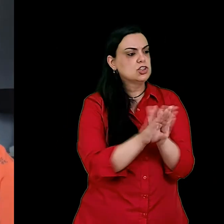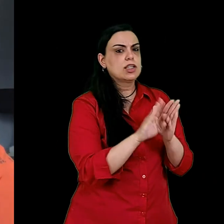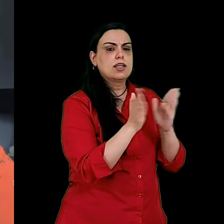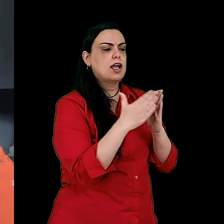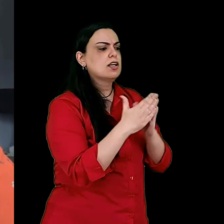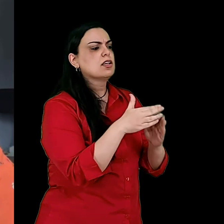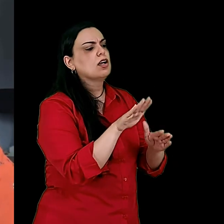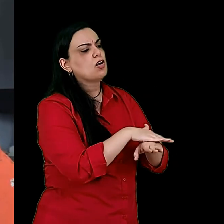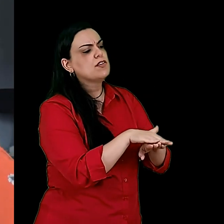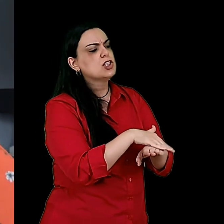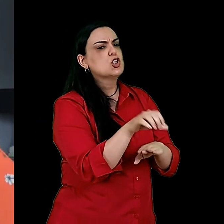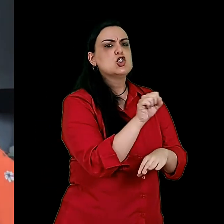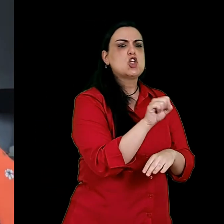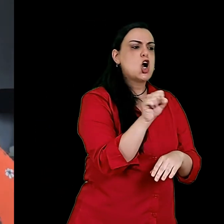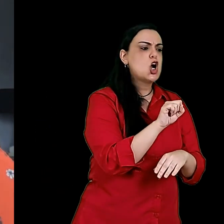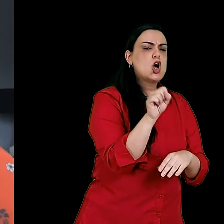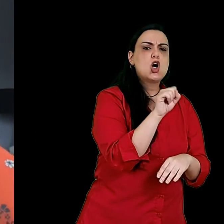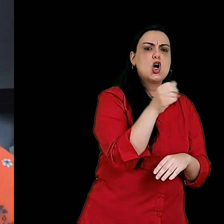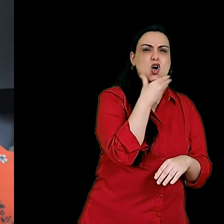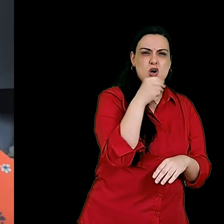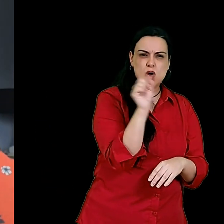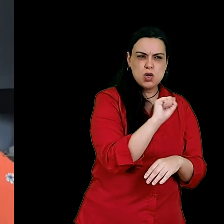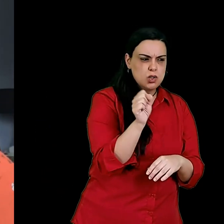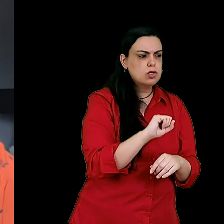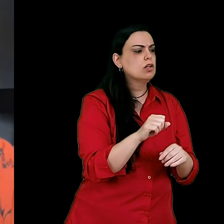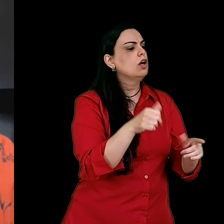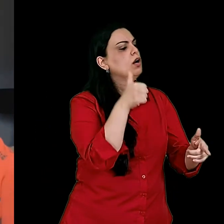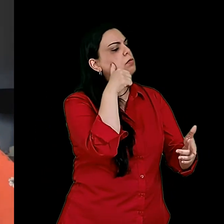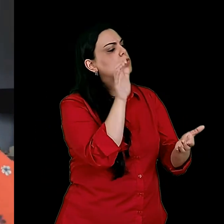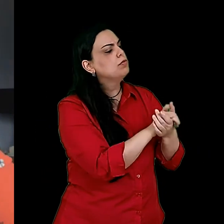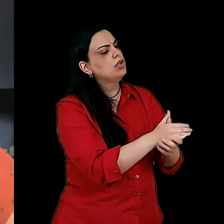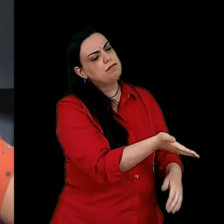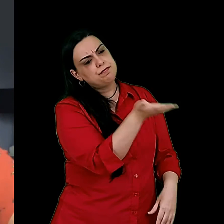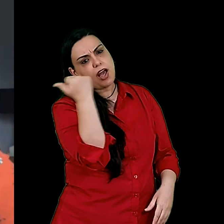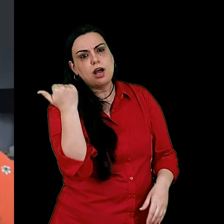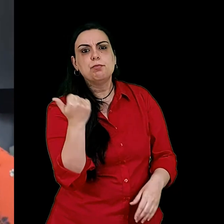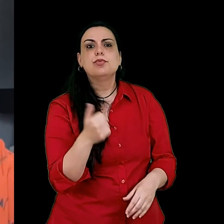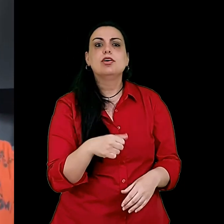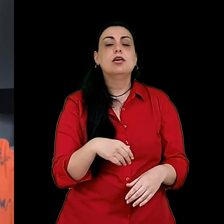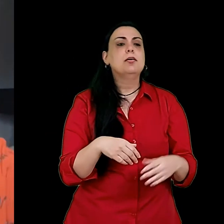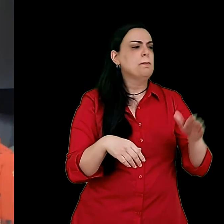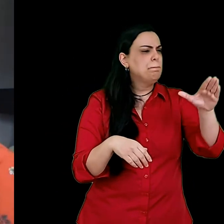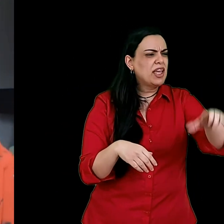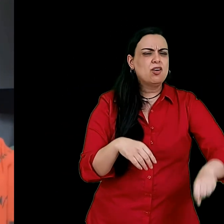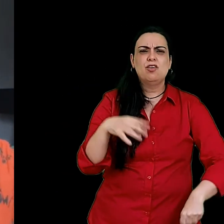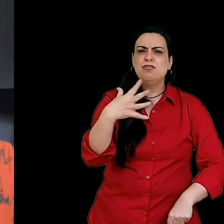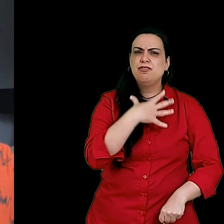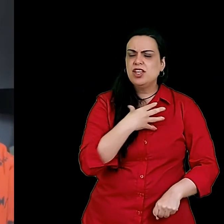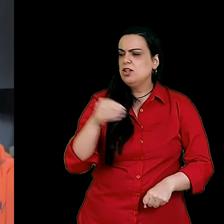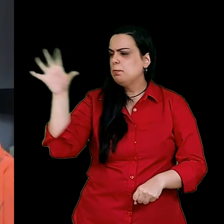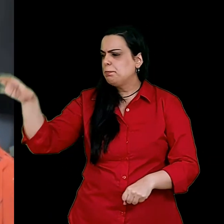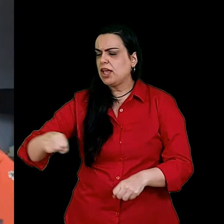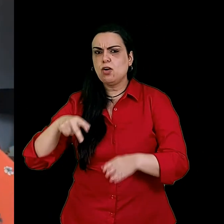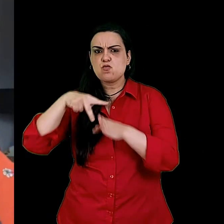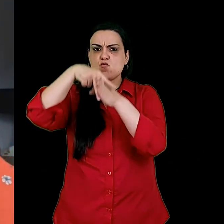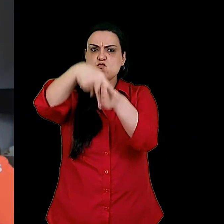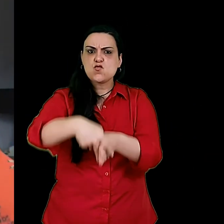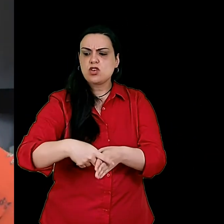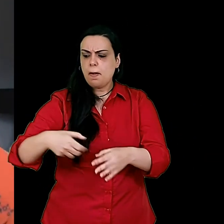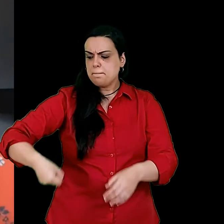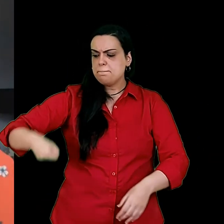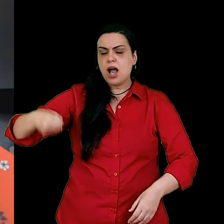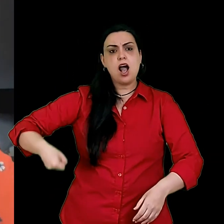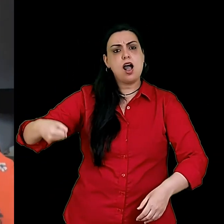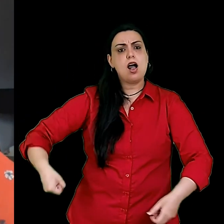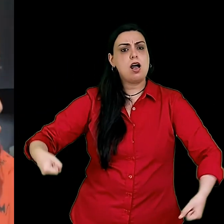não iria questionar, chegou em casa, falou com o sogro falou, vai em paz, meu filho. Falou, mulher, vamos embora então. Levou Zípora,